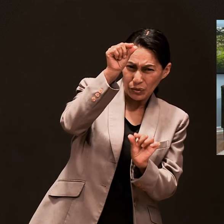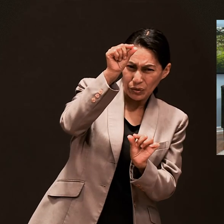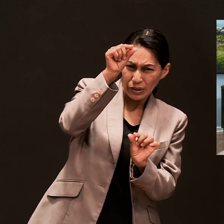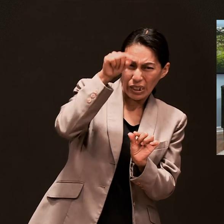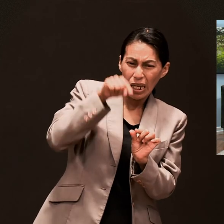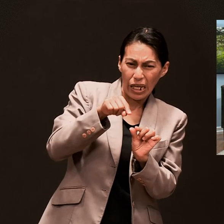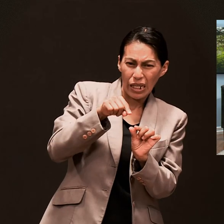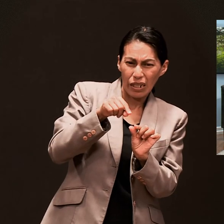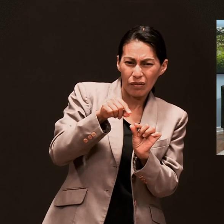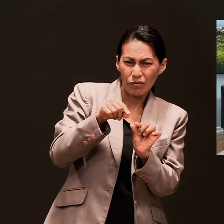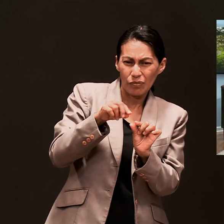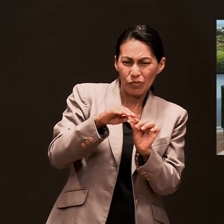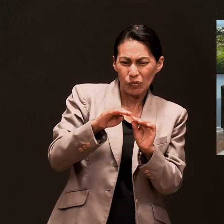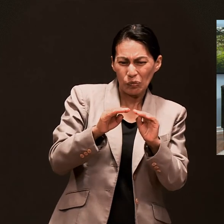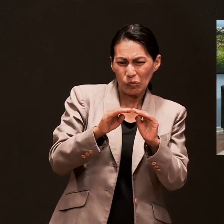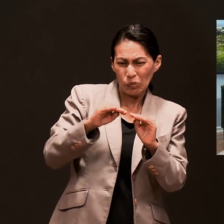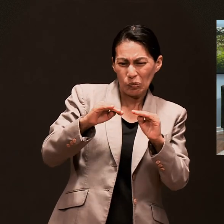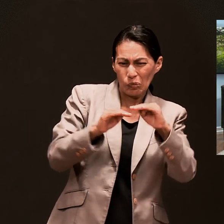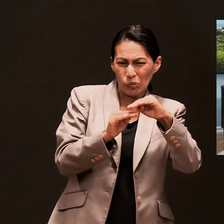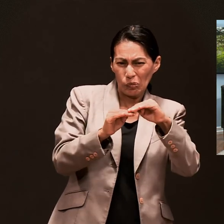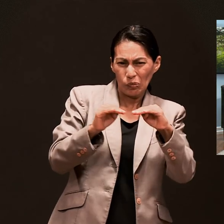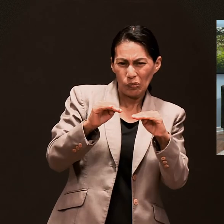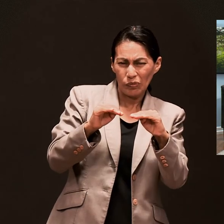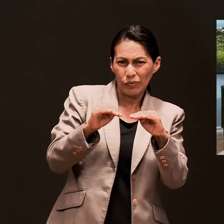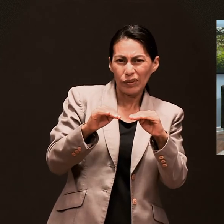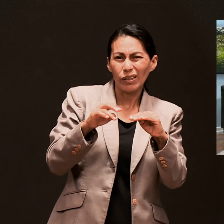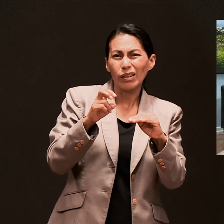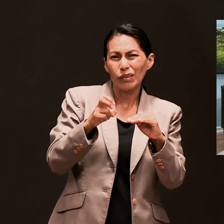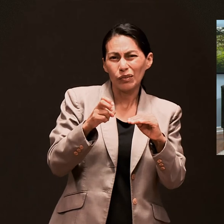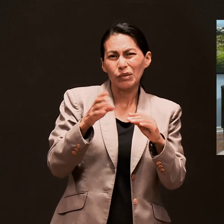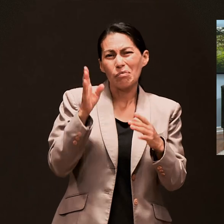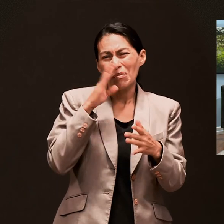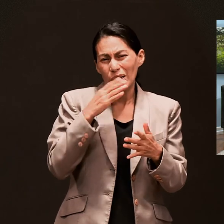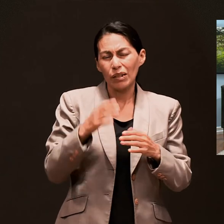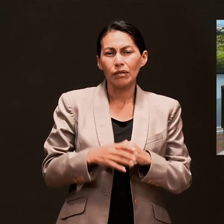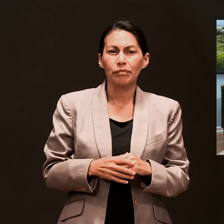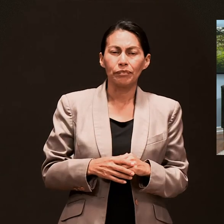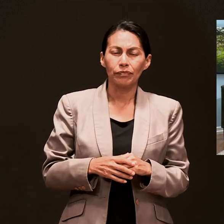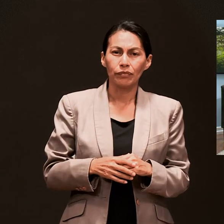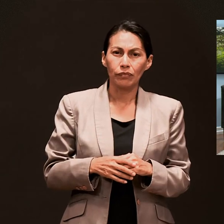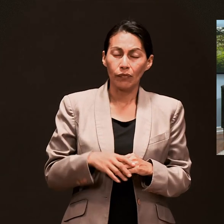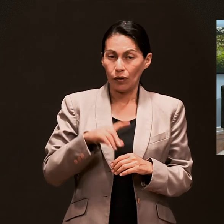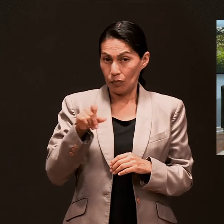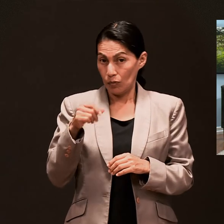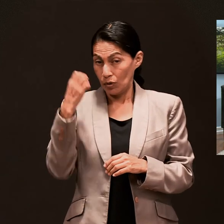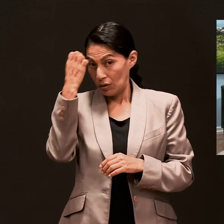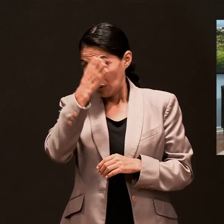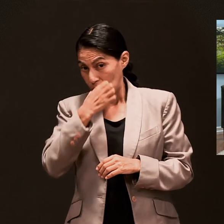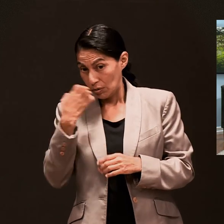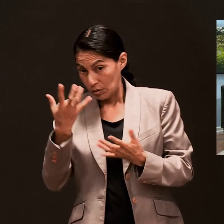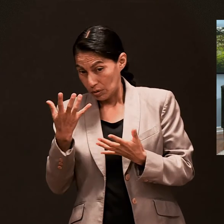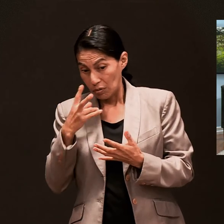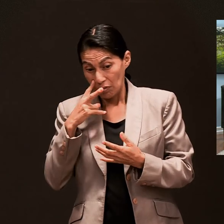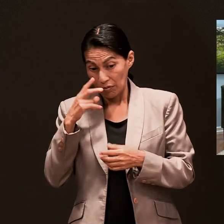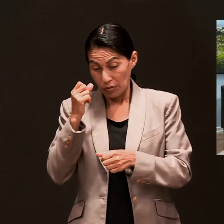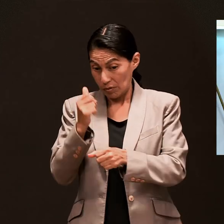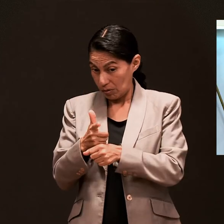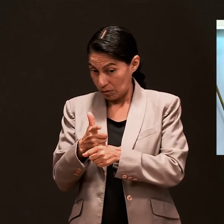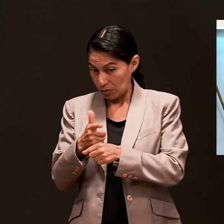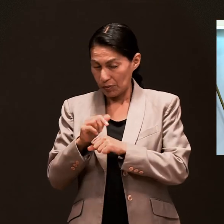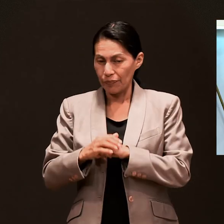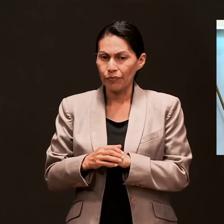muy pero muy grave y profundos más profundos eso fue lo que pero yo noto que usted tenía una